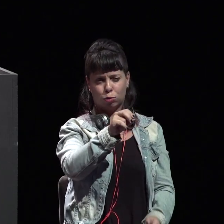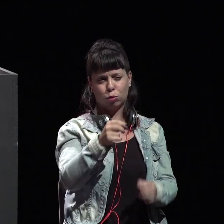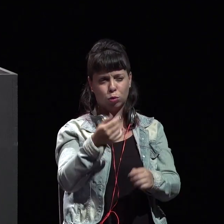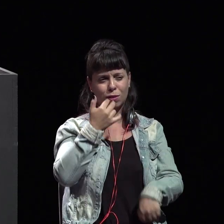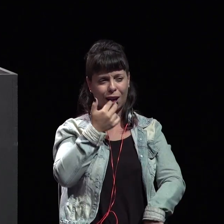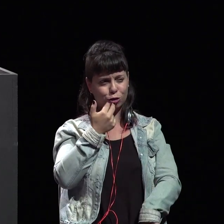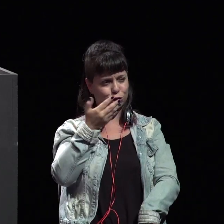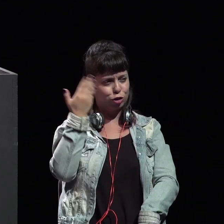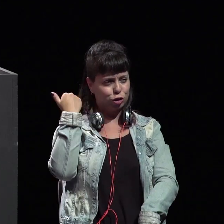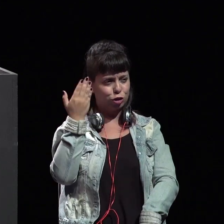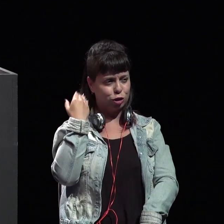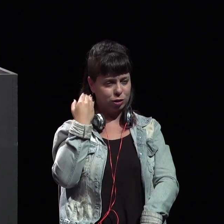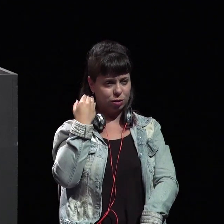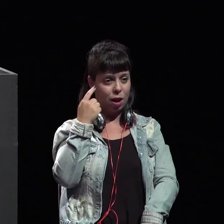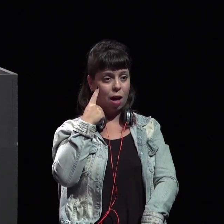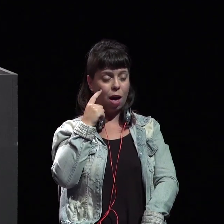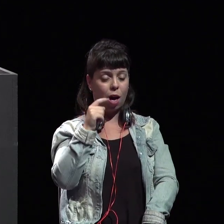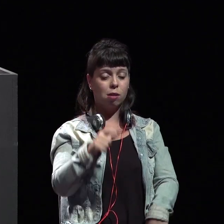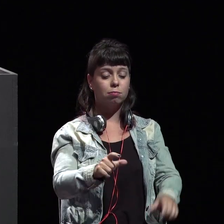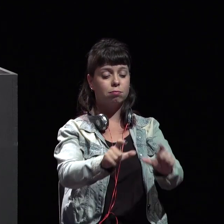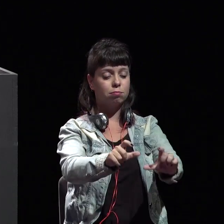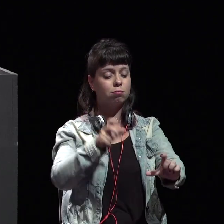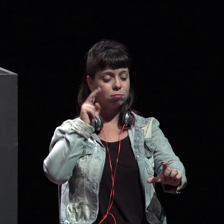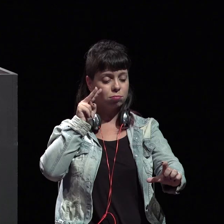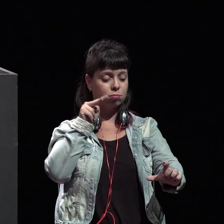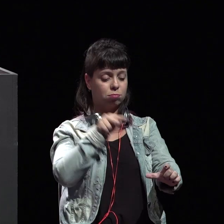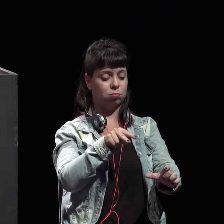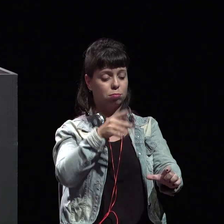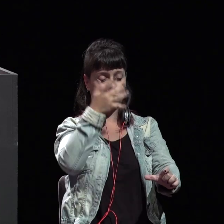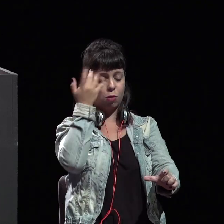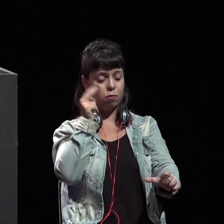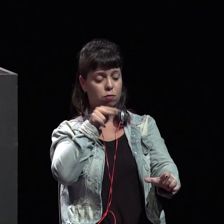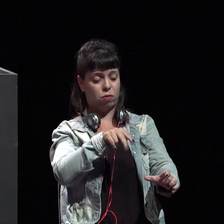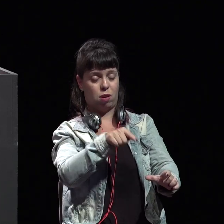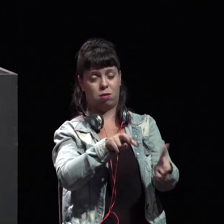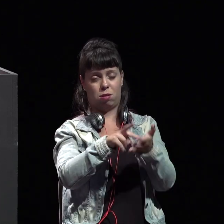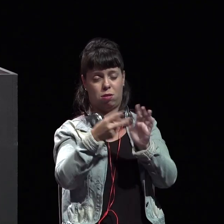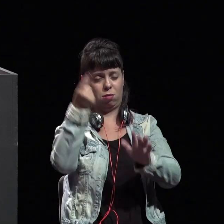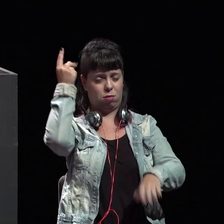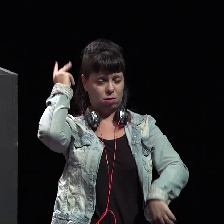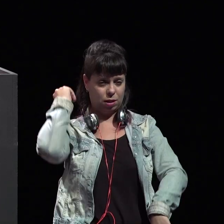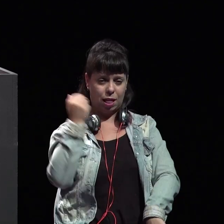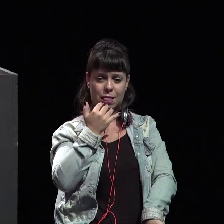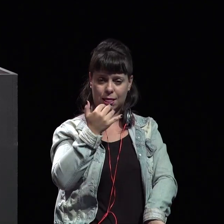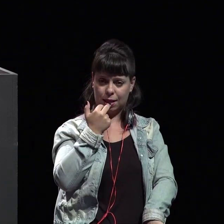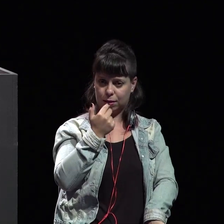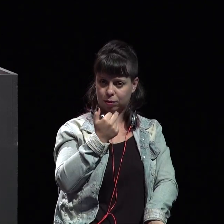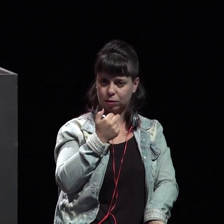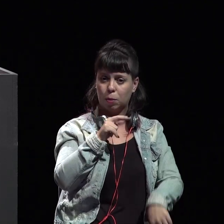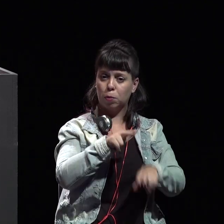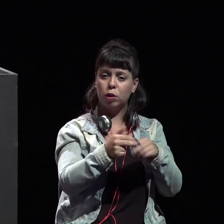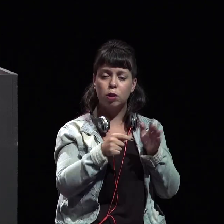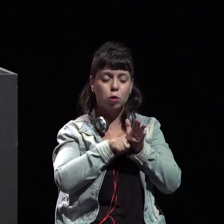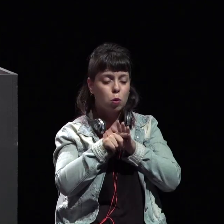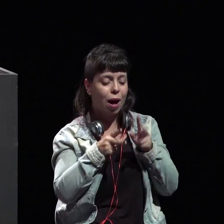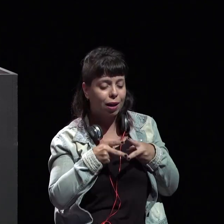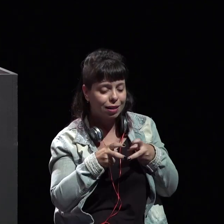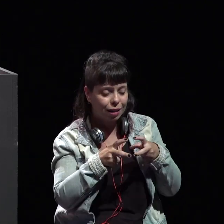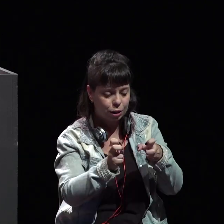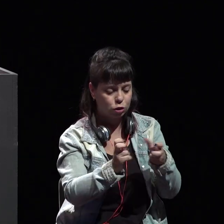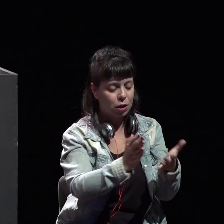aquilo que se apresenta aos olhos, que é posto diante do sujeito e, portanto, que se submete à sua inspeção analítica e